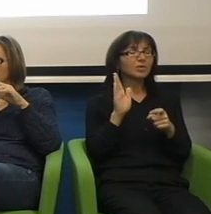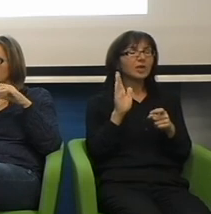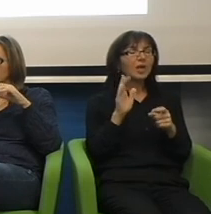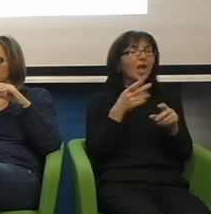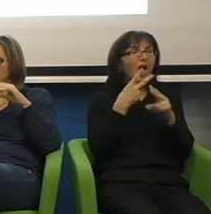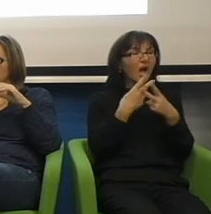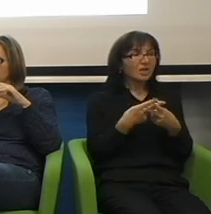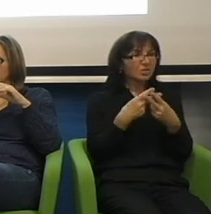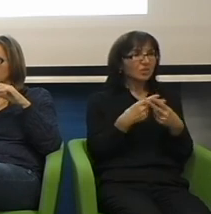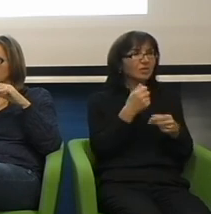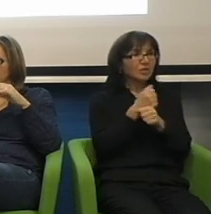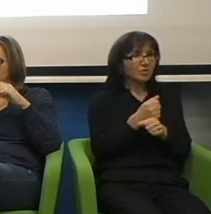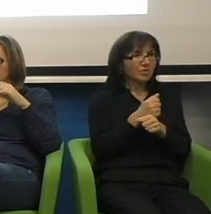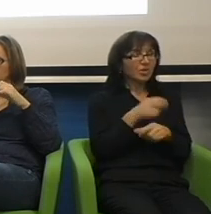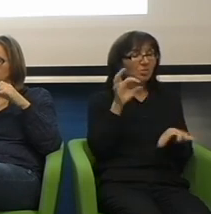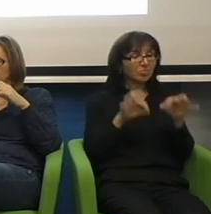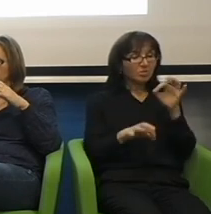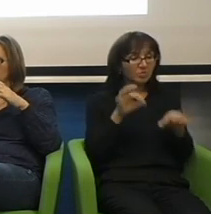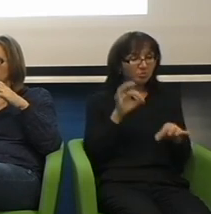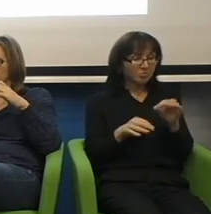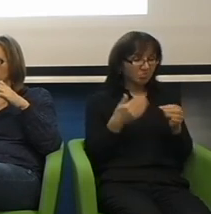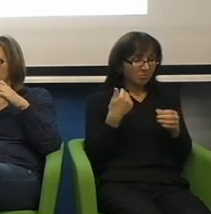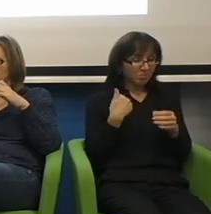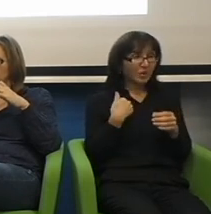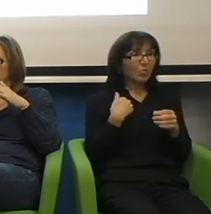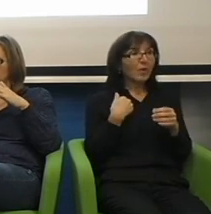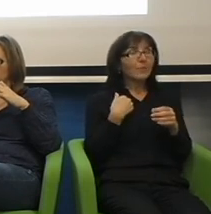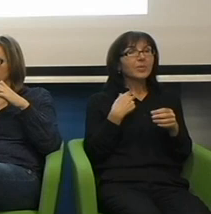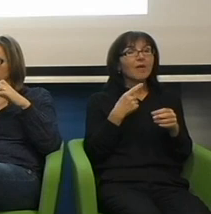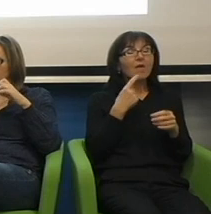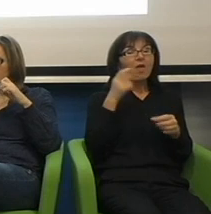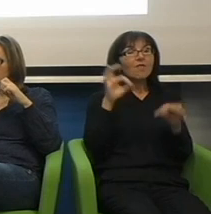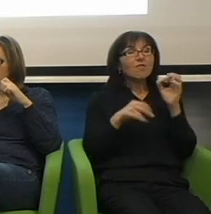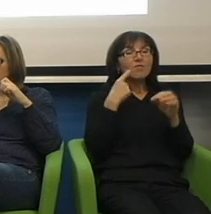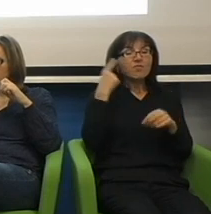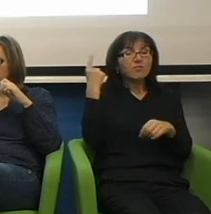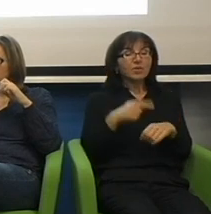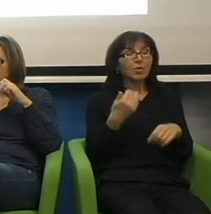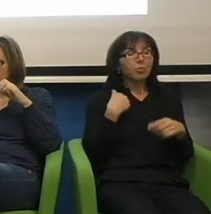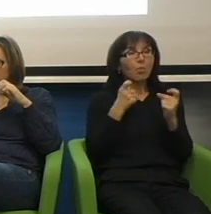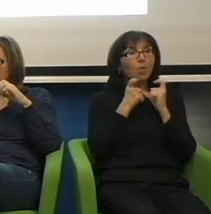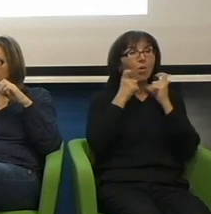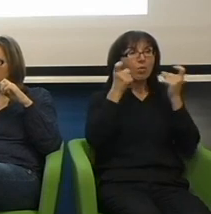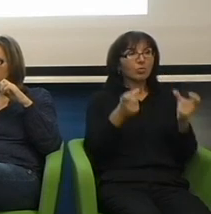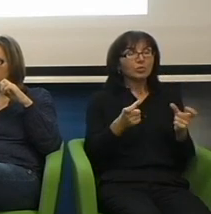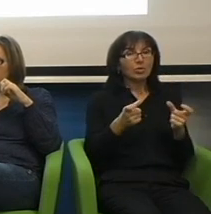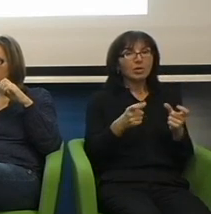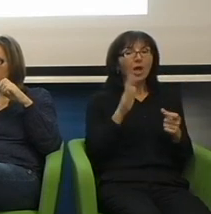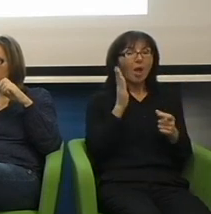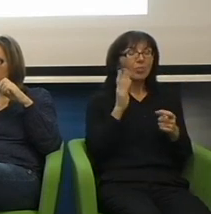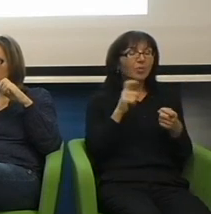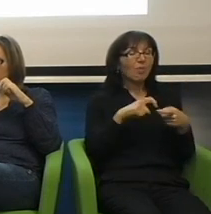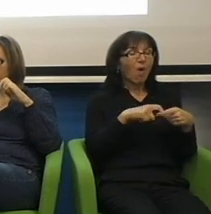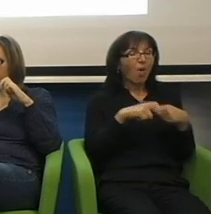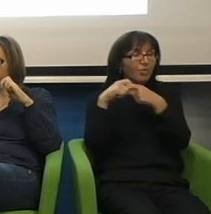aresztowani i więzieni, a proces się odbył, wyrok został ogłoszone, a później poprzez swoją dalszą aktywność jakby odwieszony,